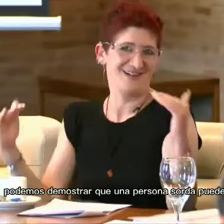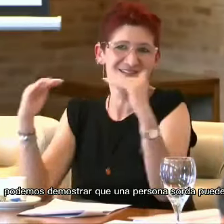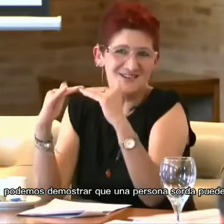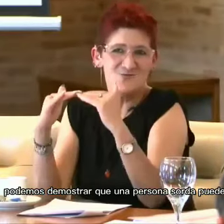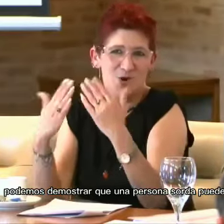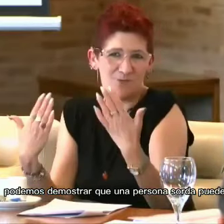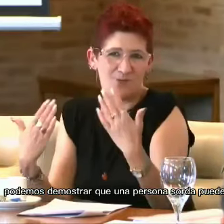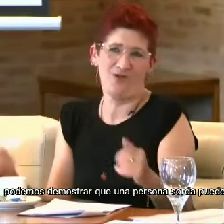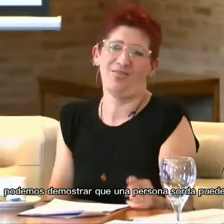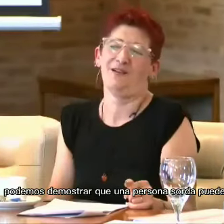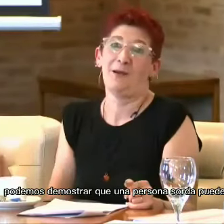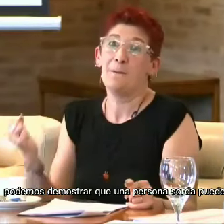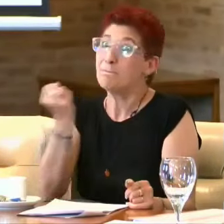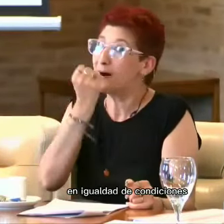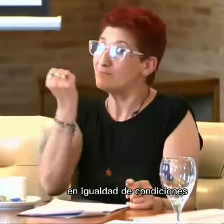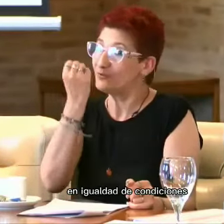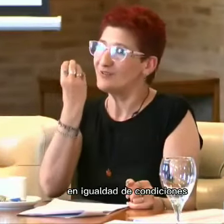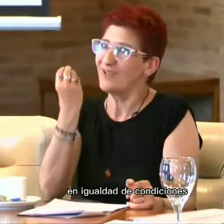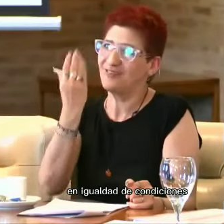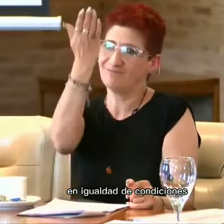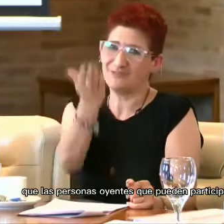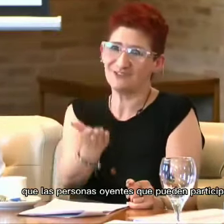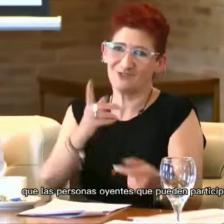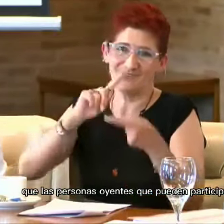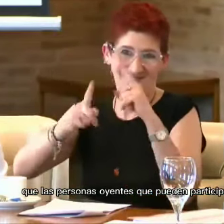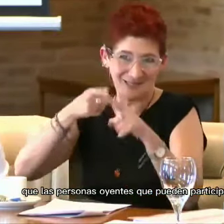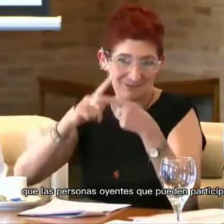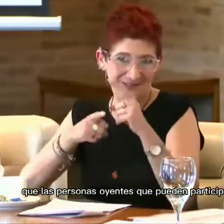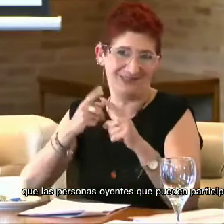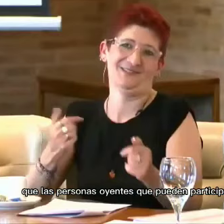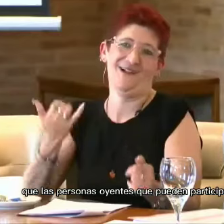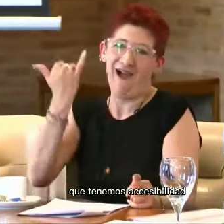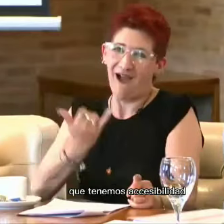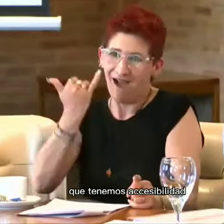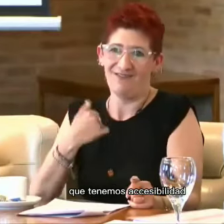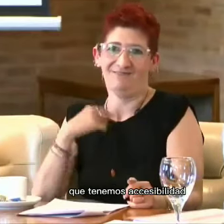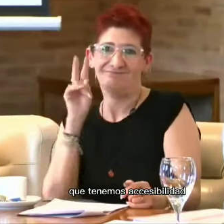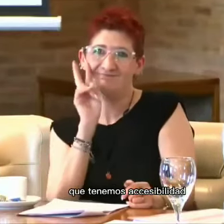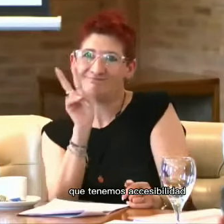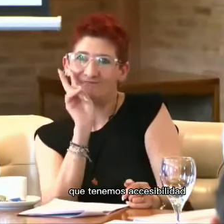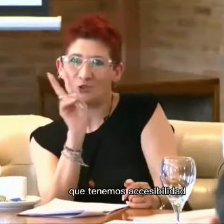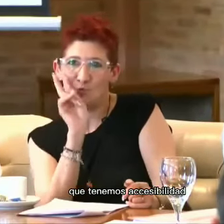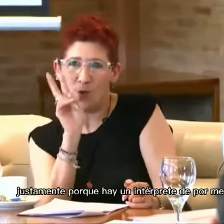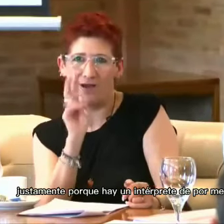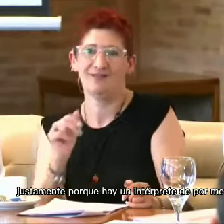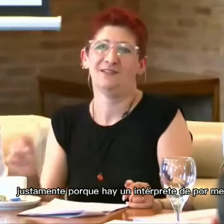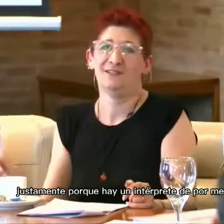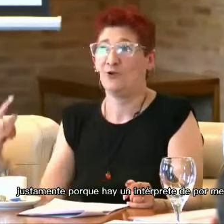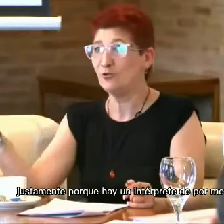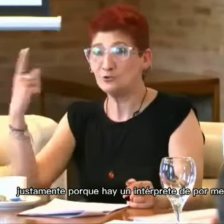podemos demostrar que una persona sorda puede estar en igualdad de condiciones que las personas oyentes, que pueden participar, ¿sí? Que tenemos accesibilidad justamente porque hay un intérprete